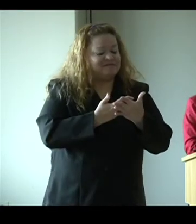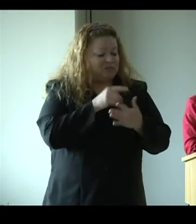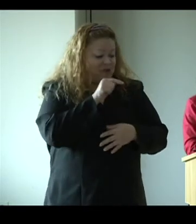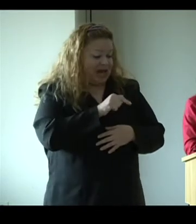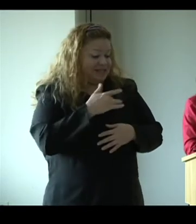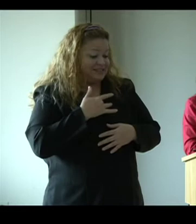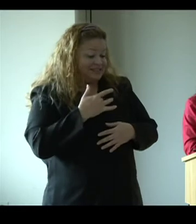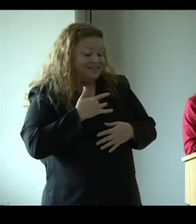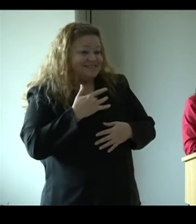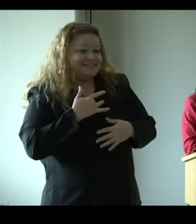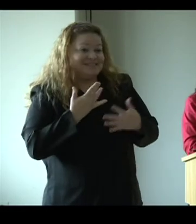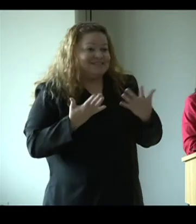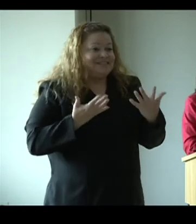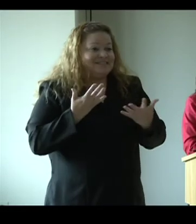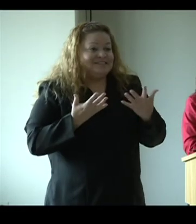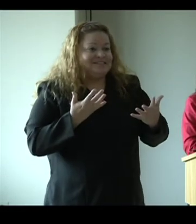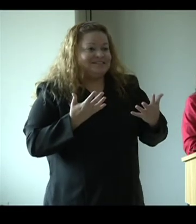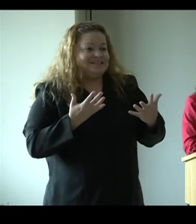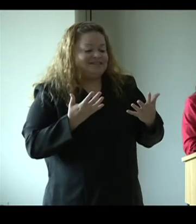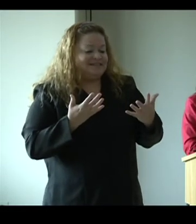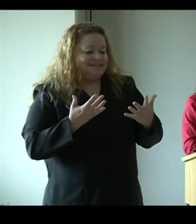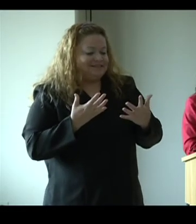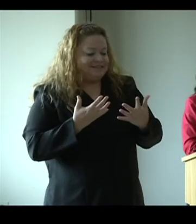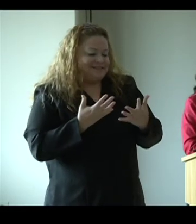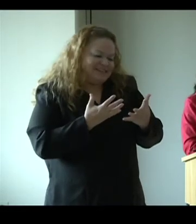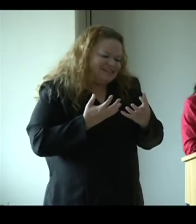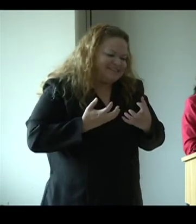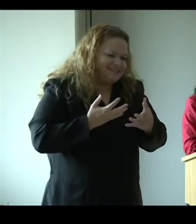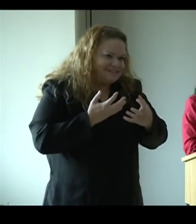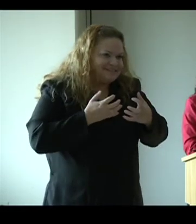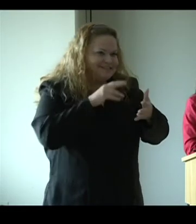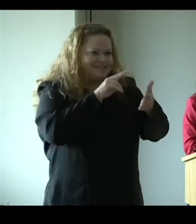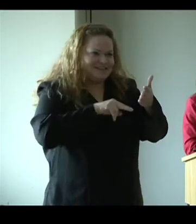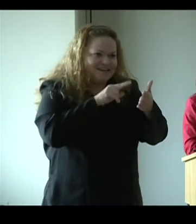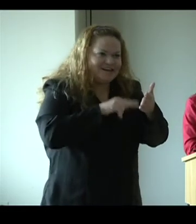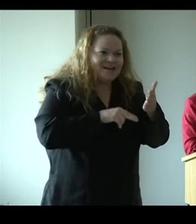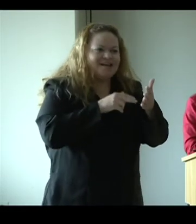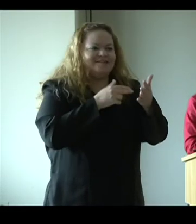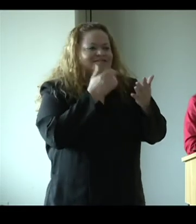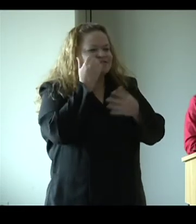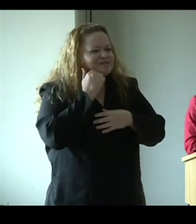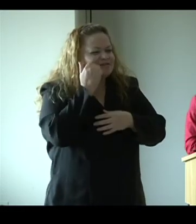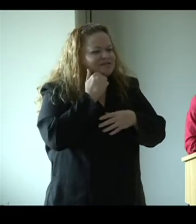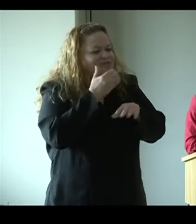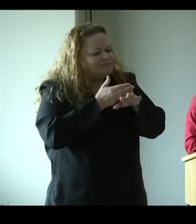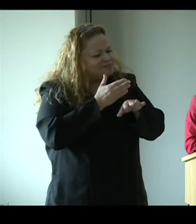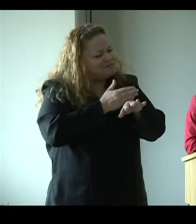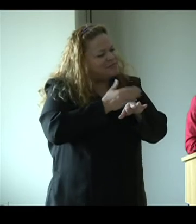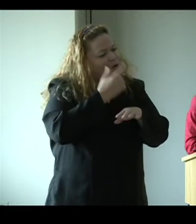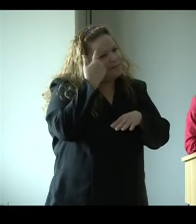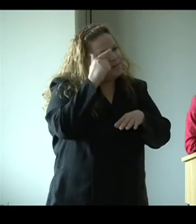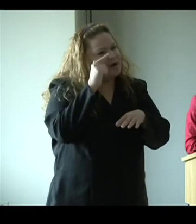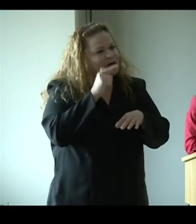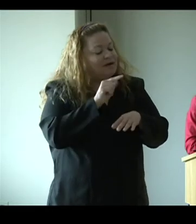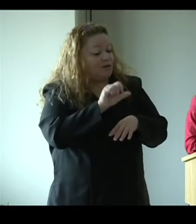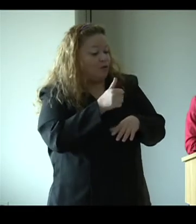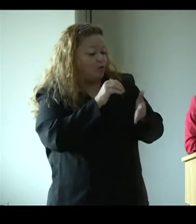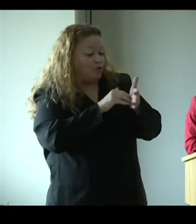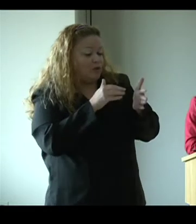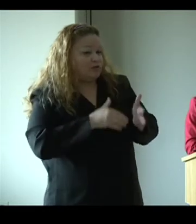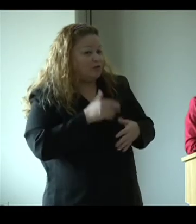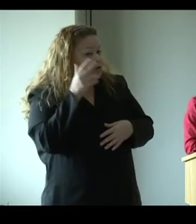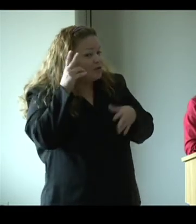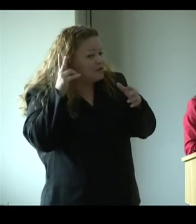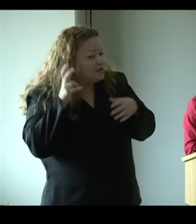este nene sentía esta este impulso de tener que leer Cada día mejor para que su pequeño escuchar a la lectura que